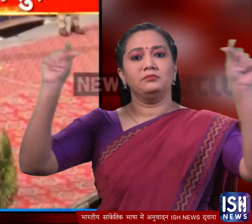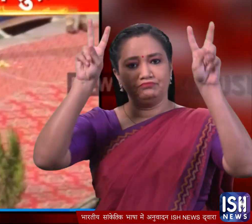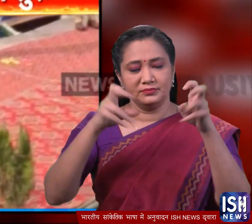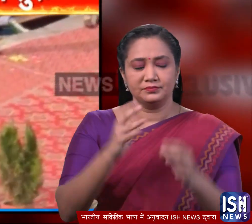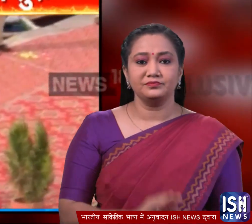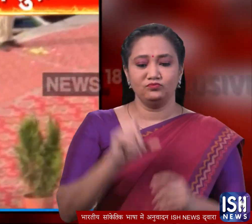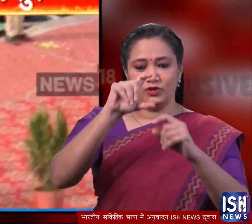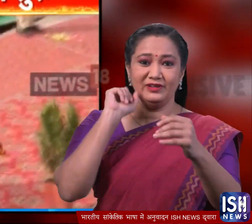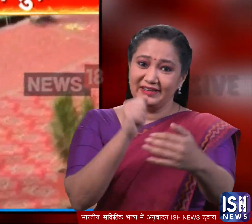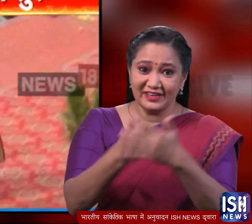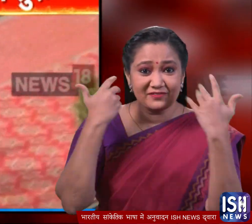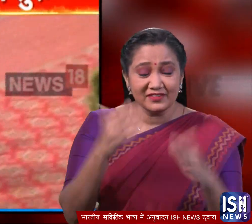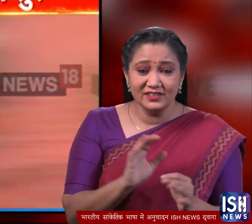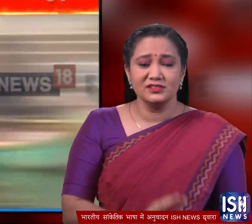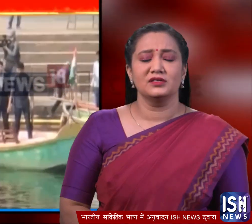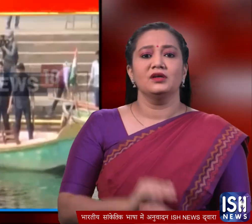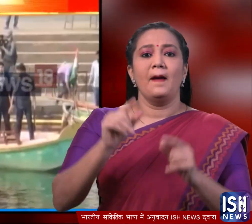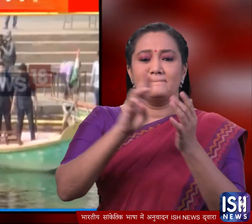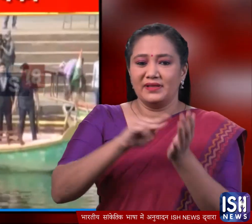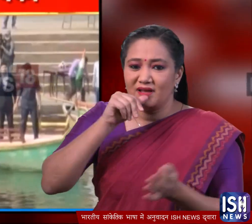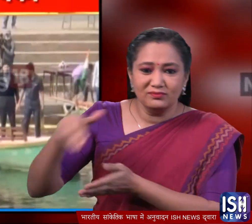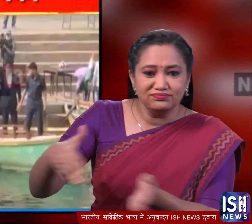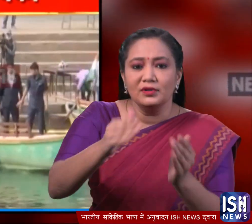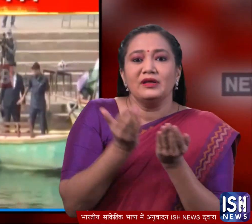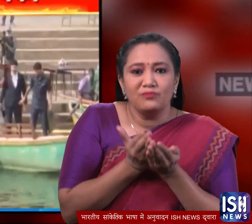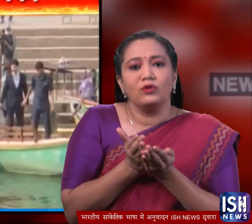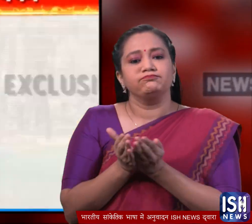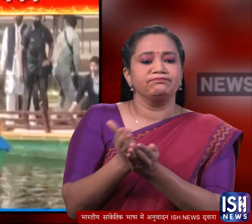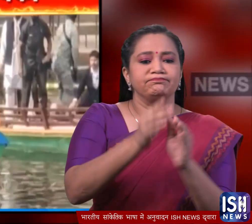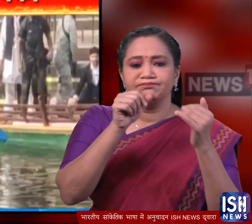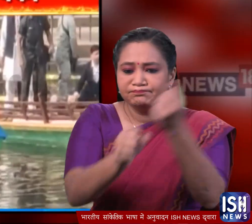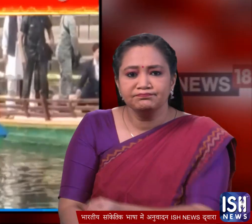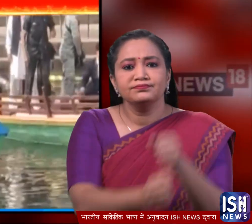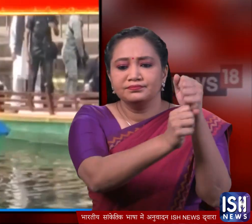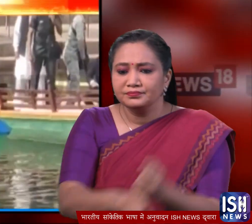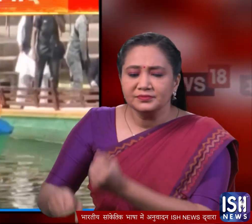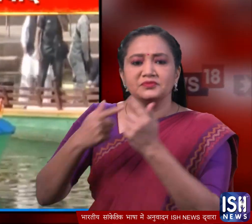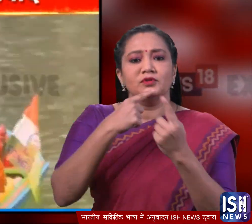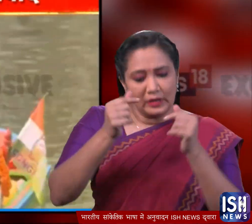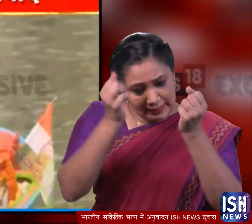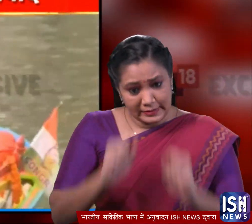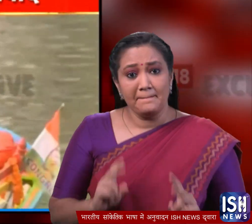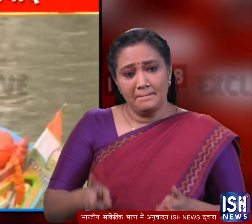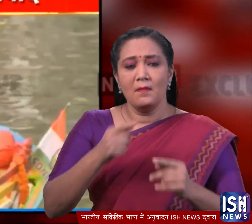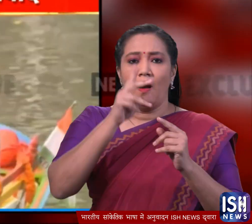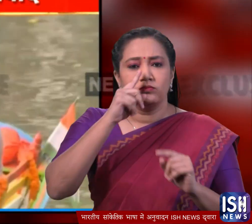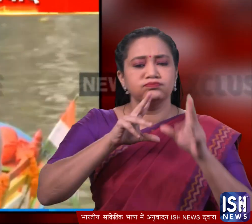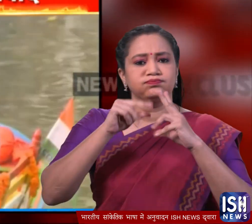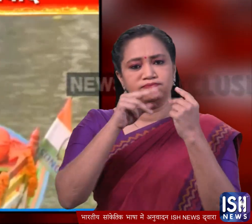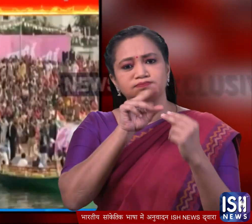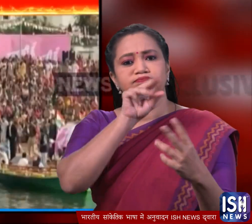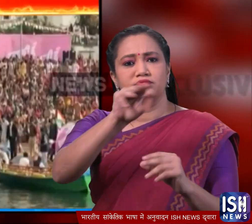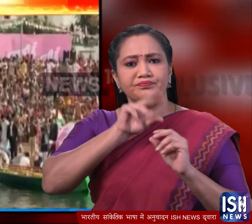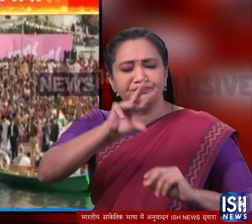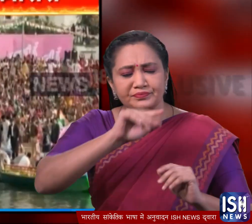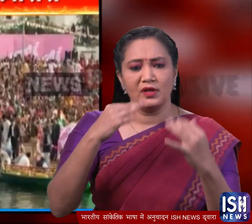लिए चित्रकूट पहुंचने के बाद प्रियंका ने मंदाकिनी नदी में नाव की सवारी की और नाव में ही बैठकर महिलाओं से बात की। प्रियंका को सुनने के